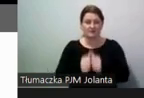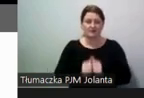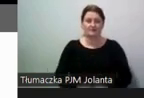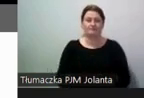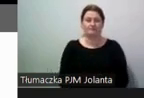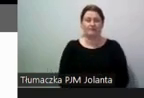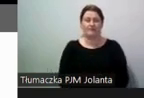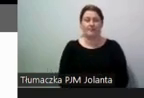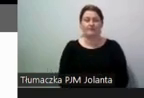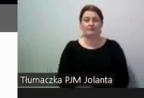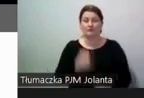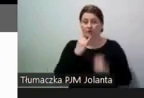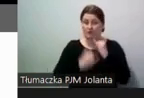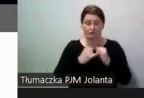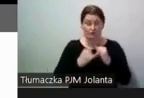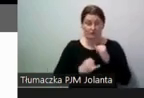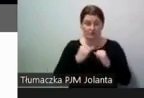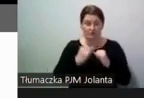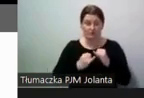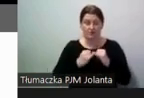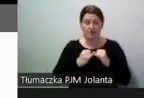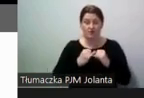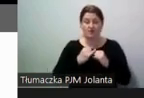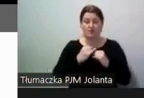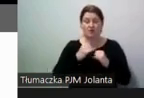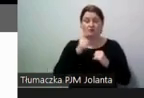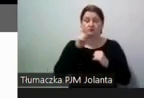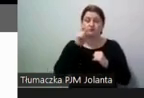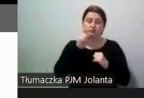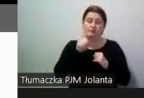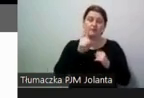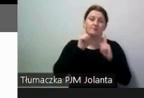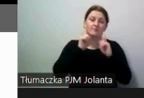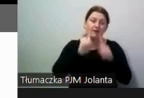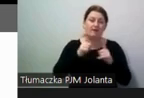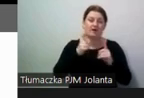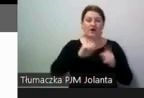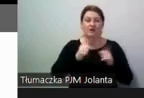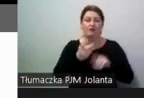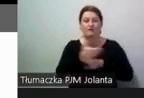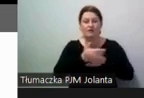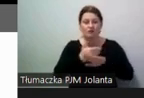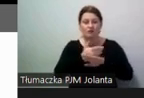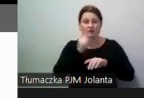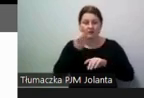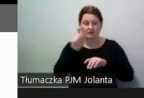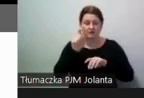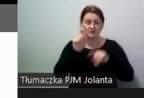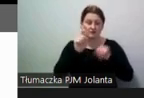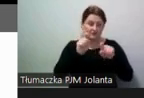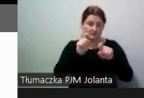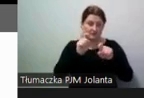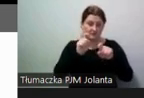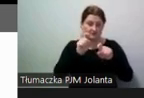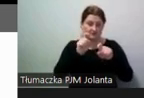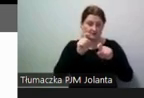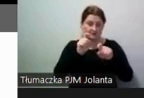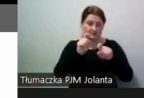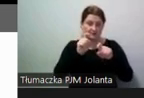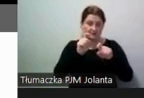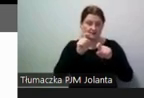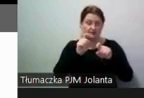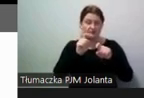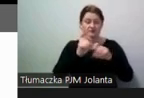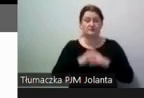Dopóki nie zaznaczy odpowiedniej odpowiedzi, czy to prawdziwej, czy nie, on oczywiście nie wie o tym, która jest prawdziwa, a która nie na tym